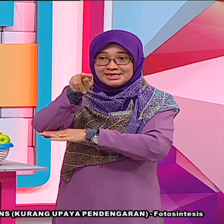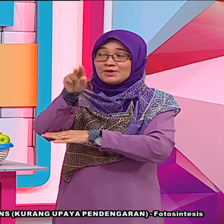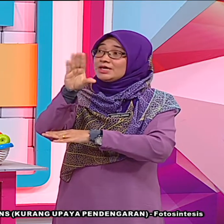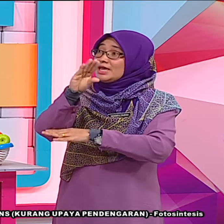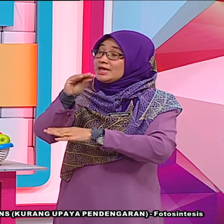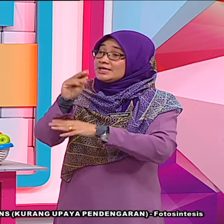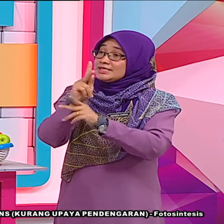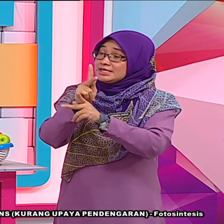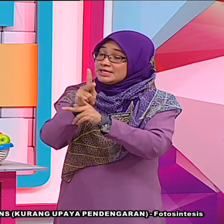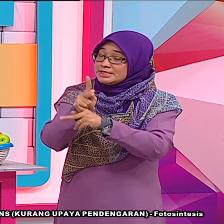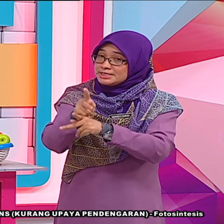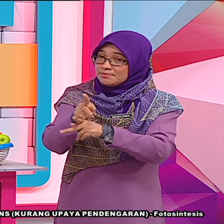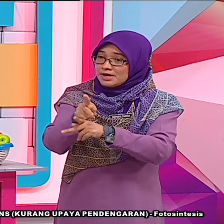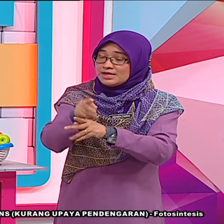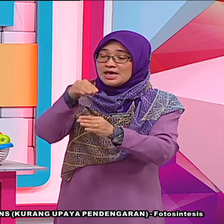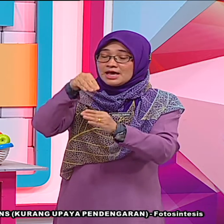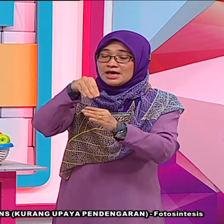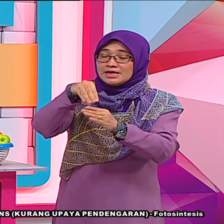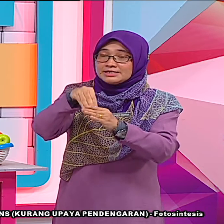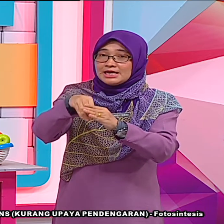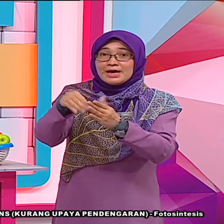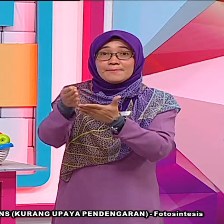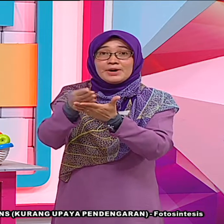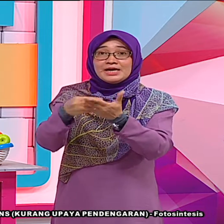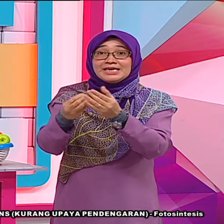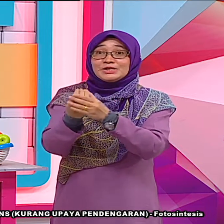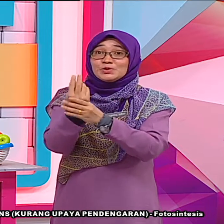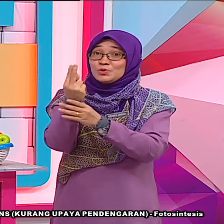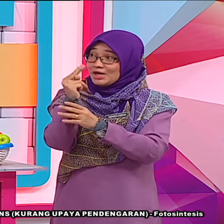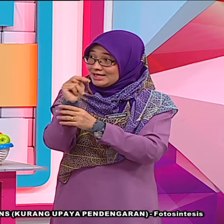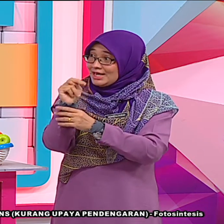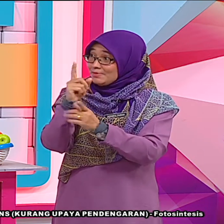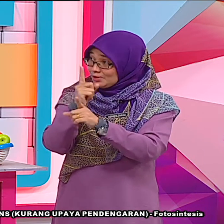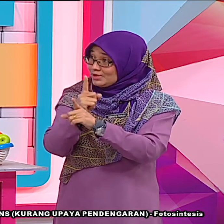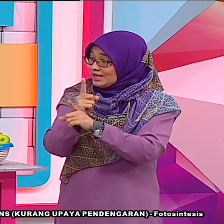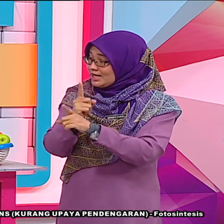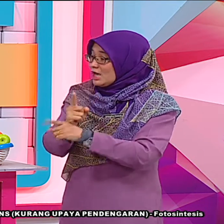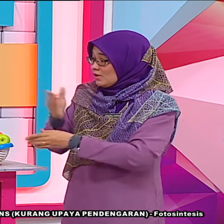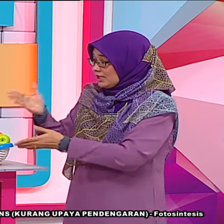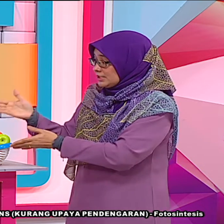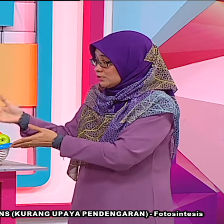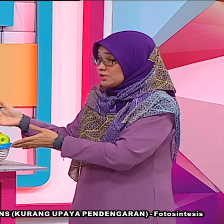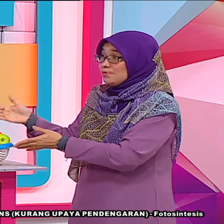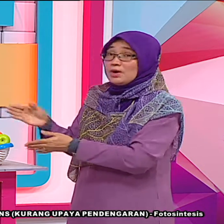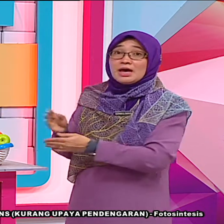Oke data-data simpan dalam bahagian tumbuhan betulkan Oke contohnya buah